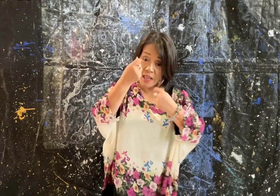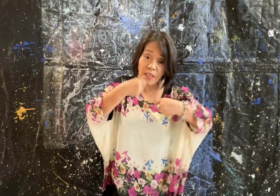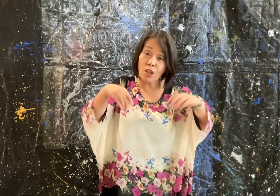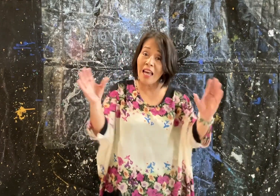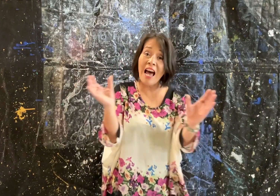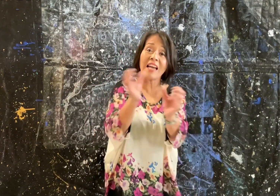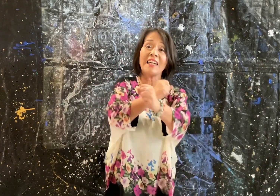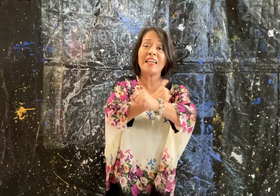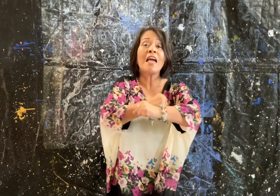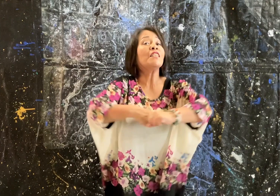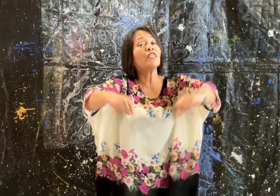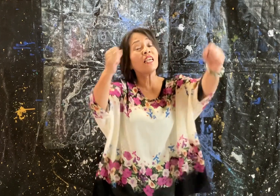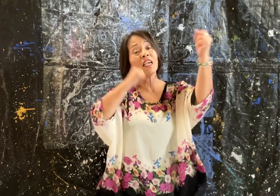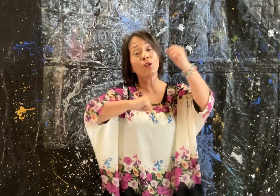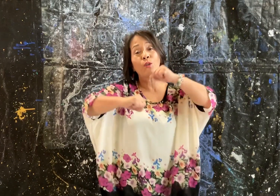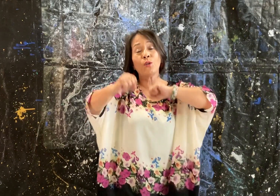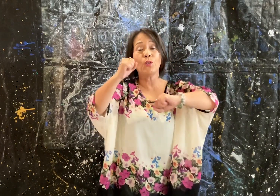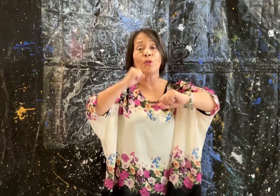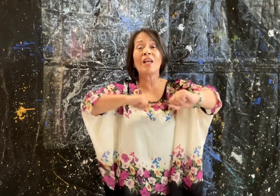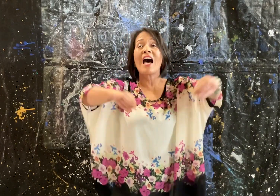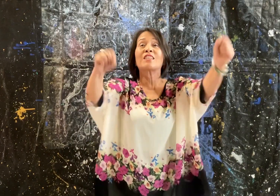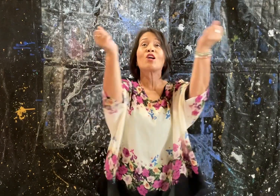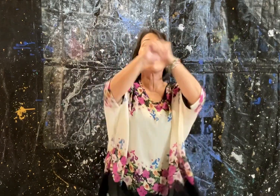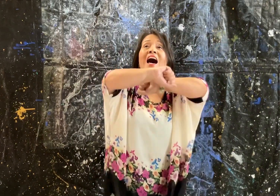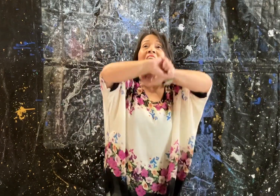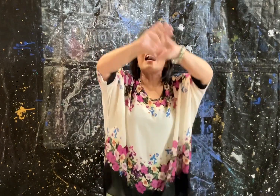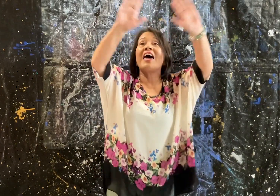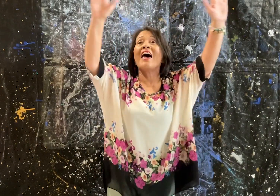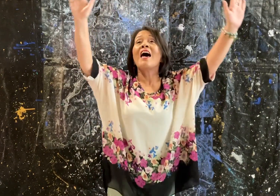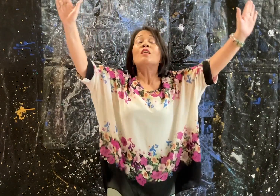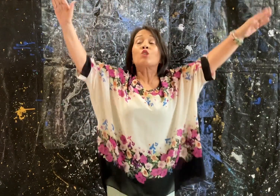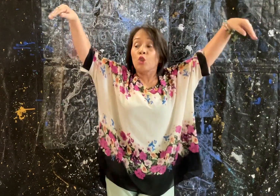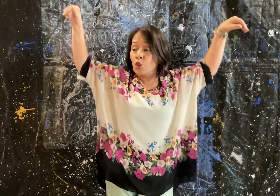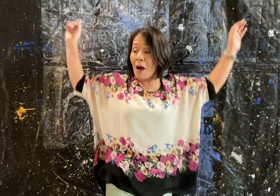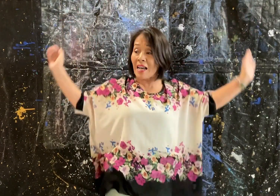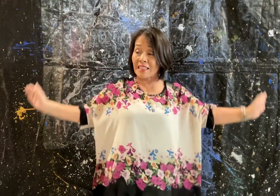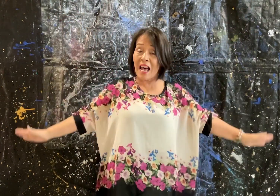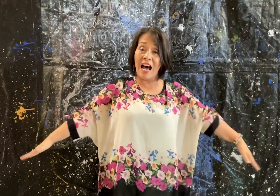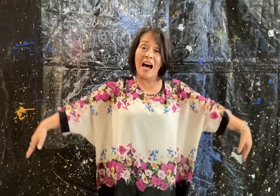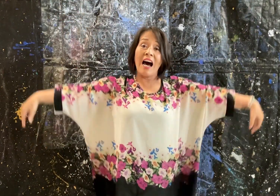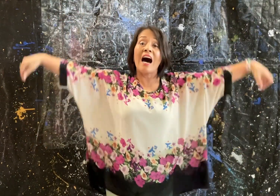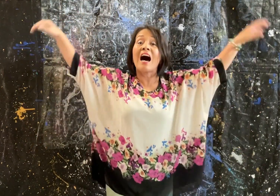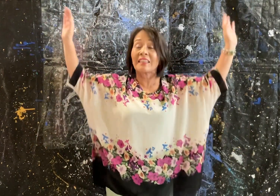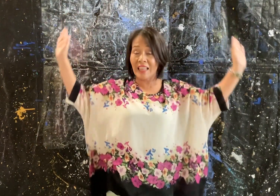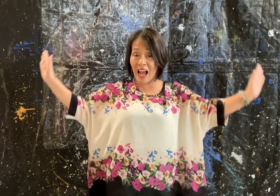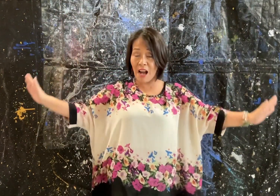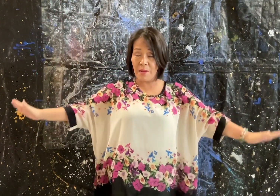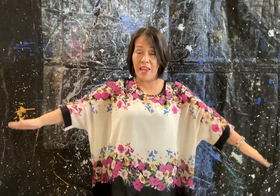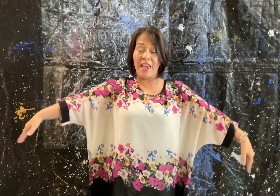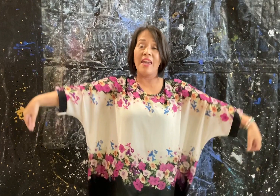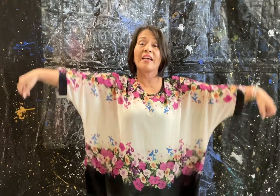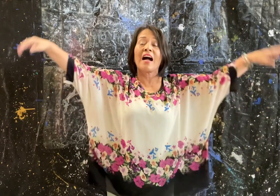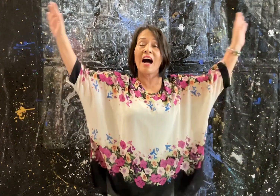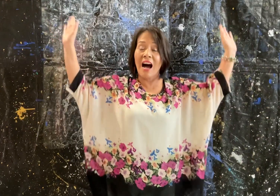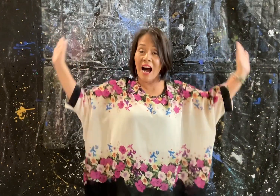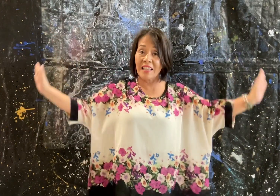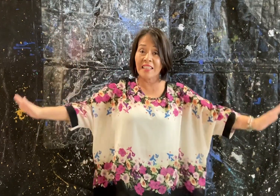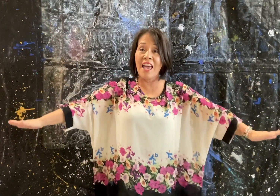悲しみのない自由な空へ翼はためか